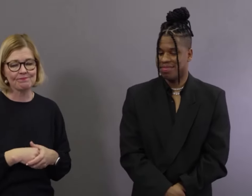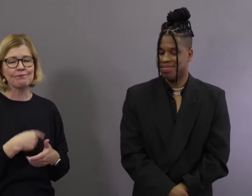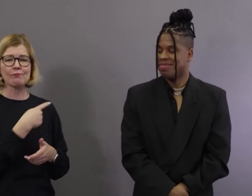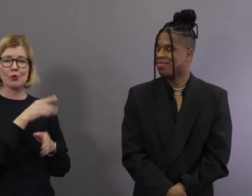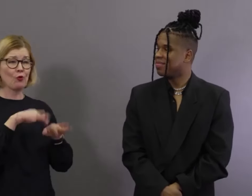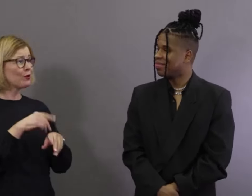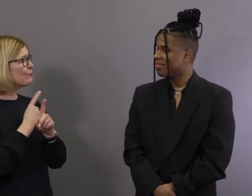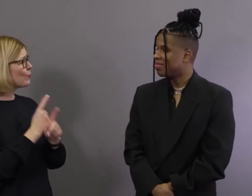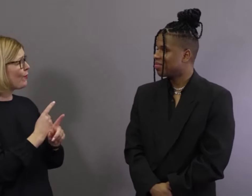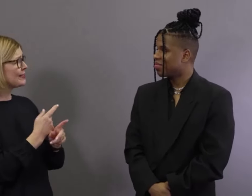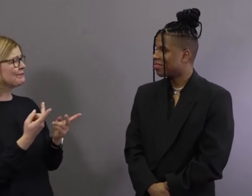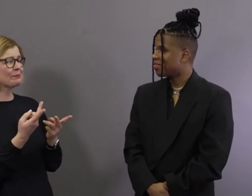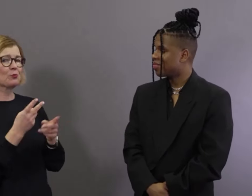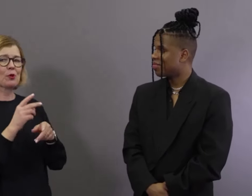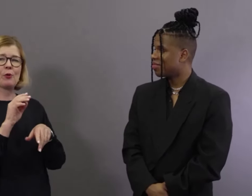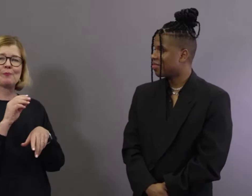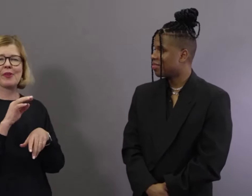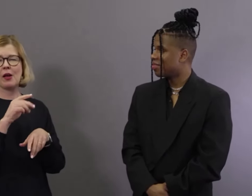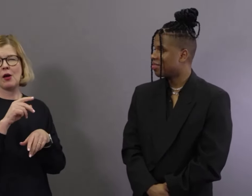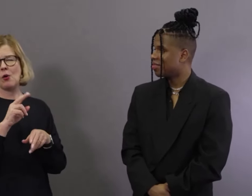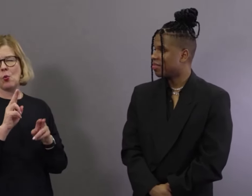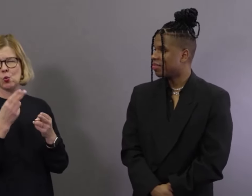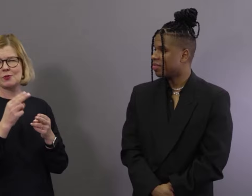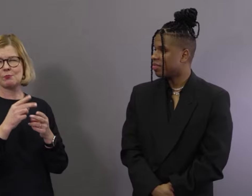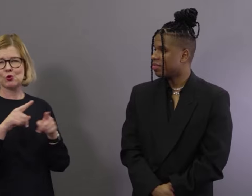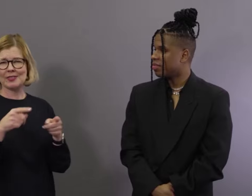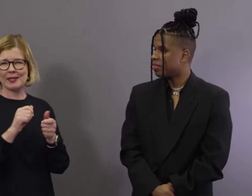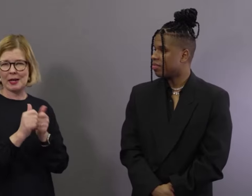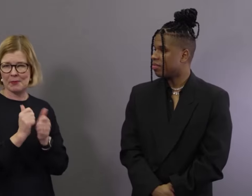suuri yleisö on päässyt näkemään viittomakieltä enemmän.